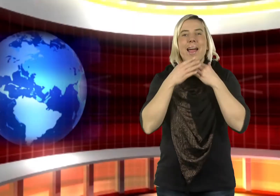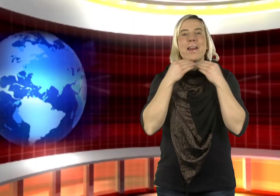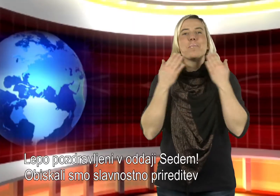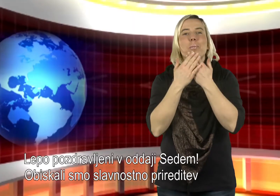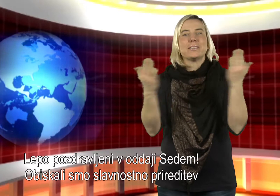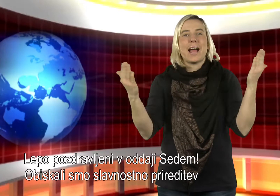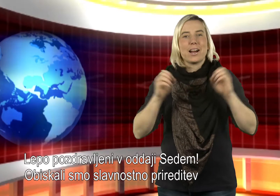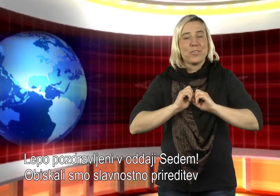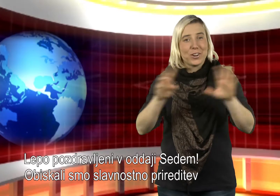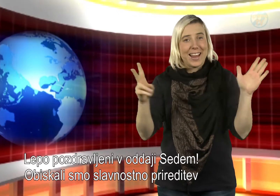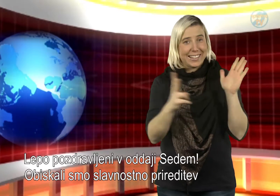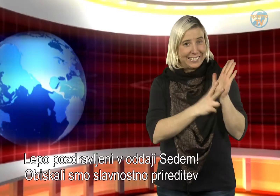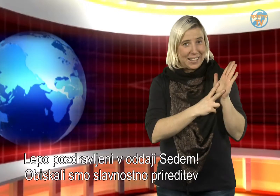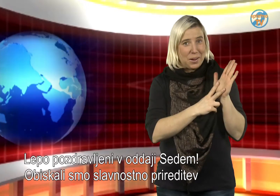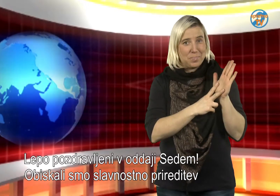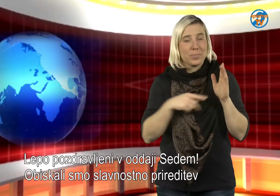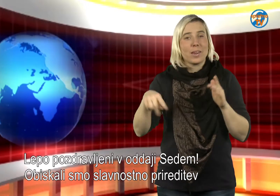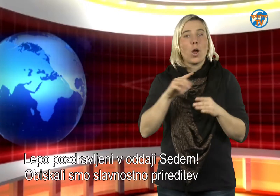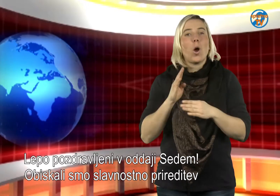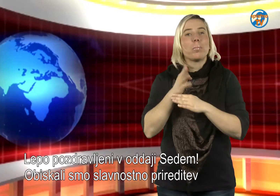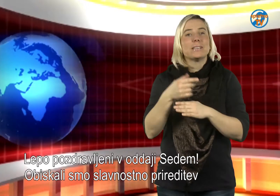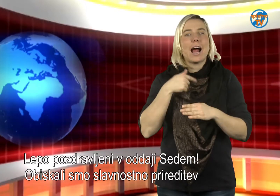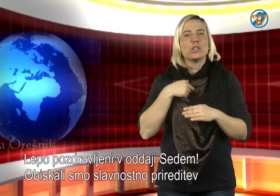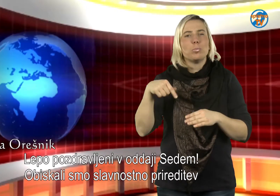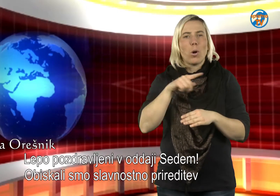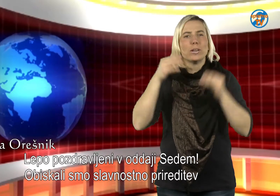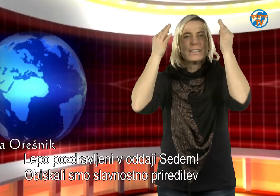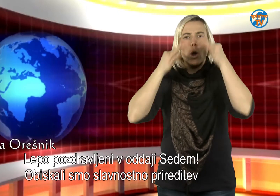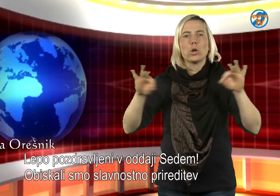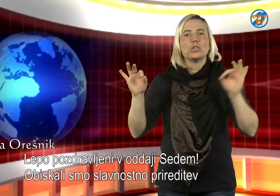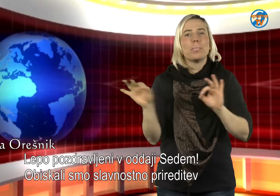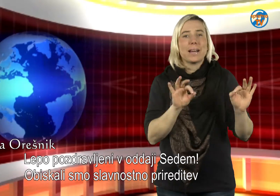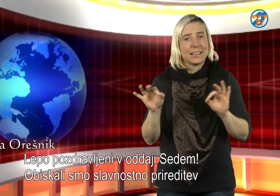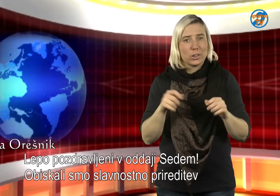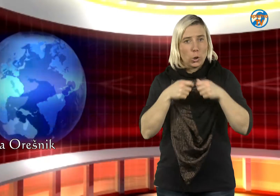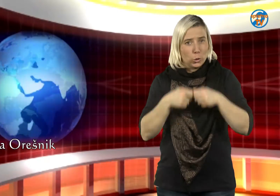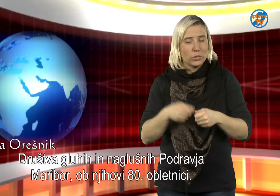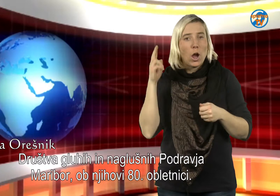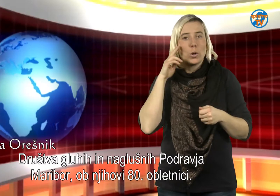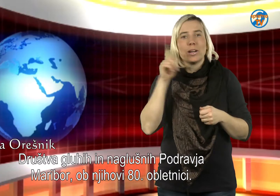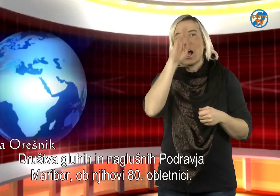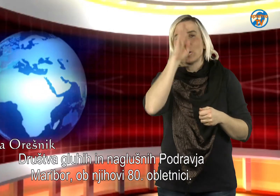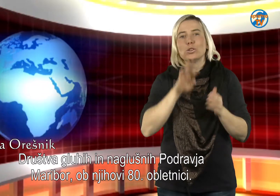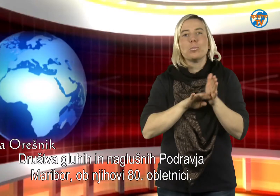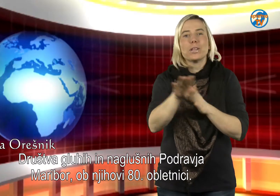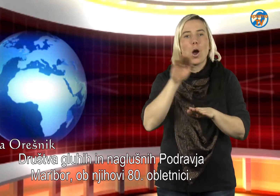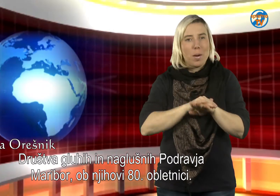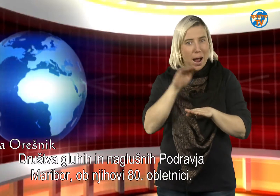Lepo pozdravljeni v oddaji 7. Obiskali smo slavnostno prireditev Društva gluhih in naglušnih Podravja